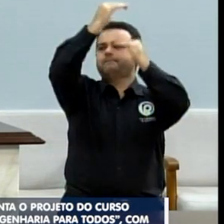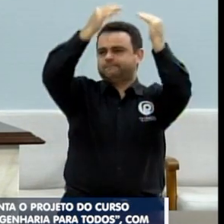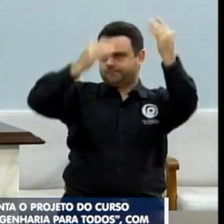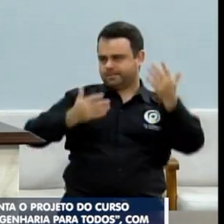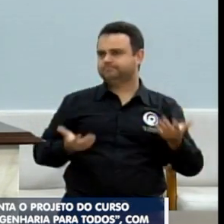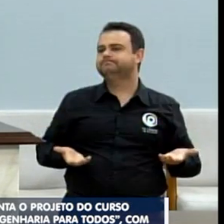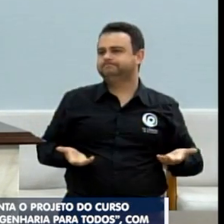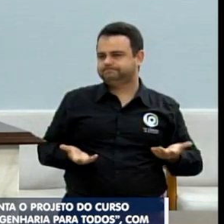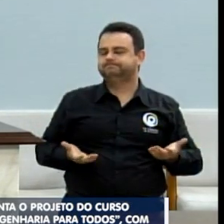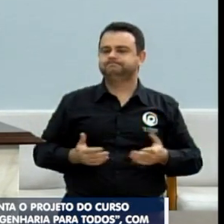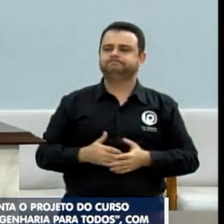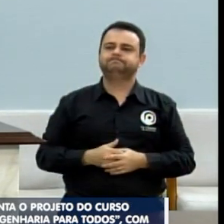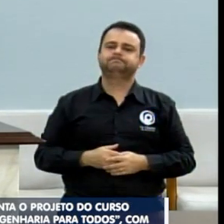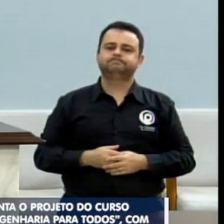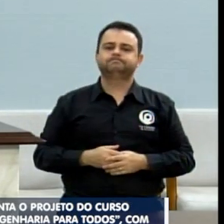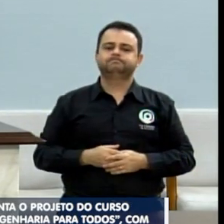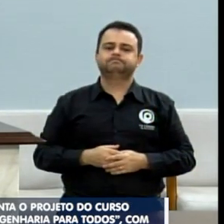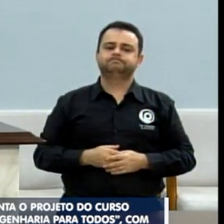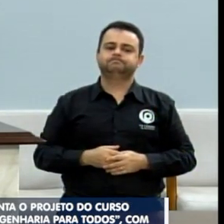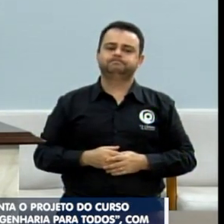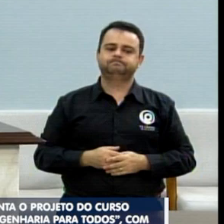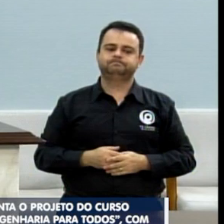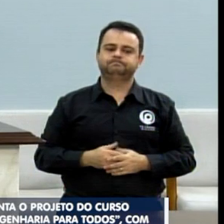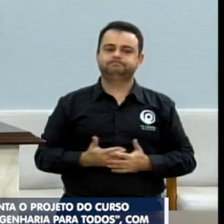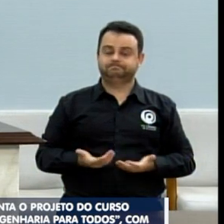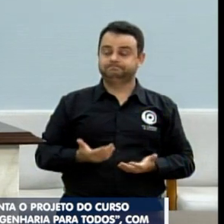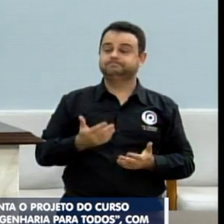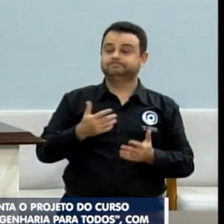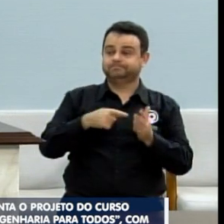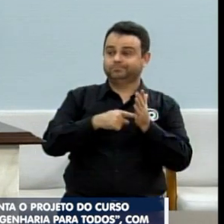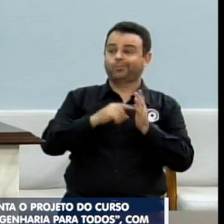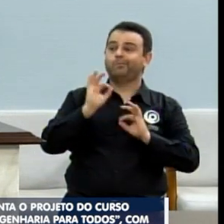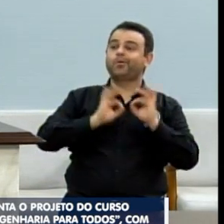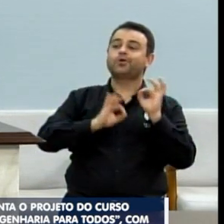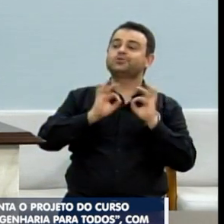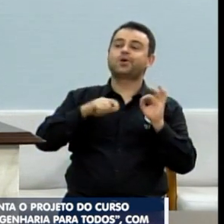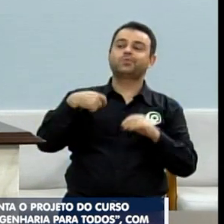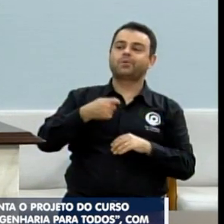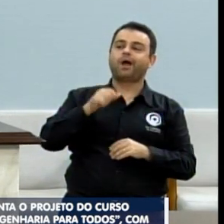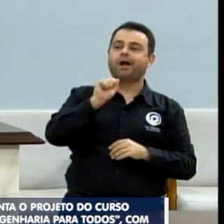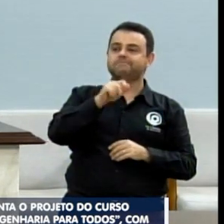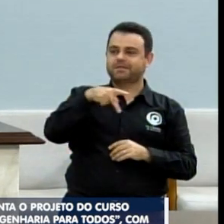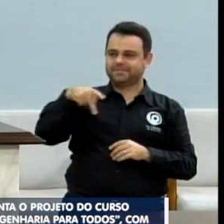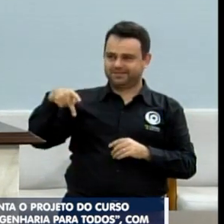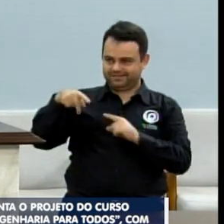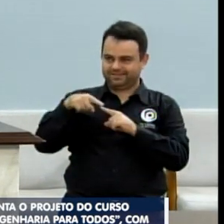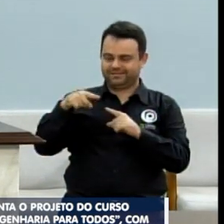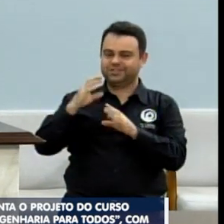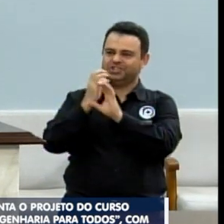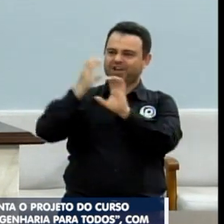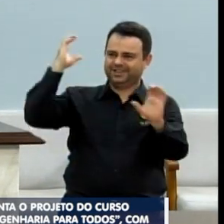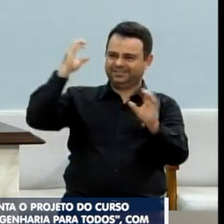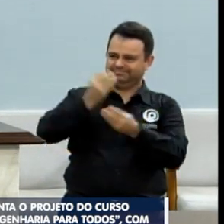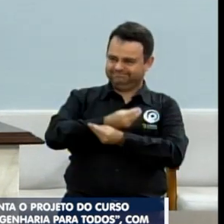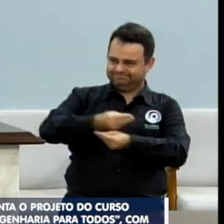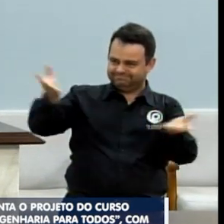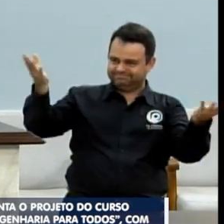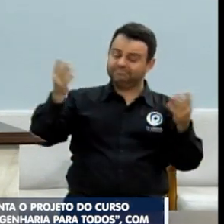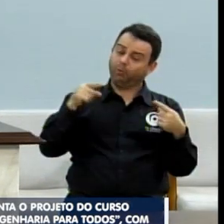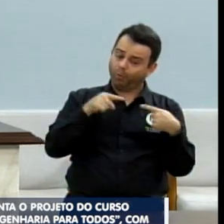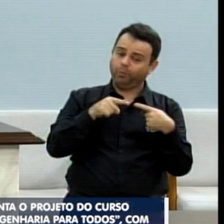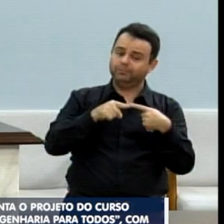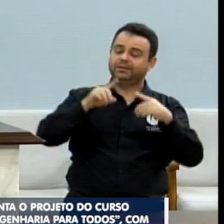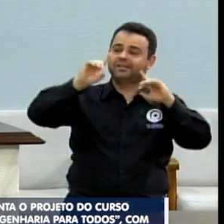o desenvolvimento humano. Então, o projeto Engenharia para Todos surge como uma resposta a esse desafio da inclusão dessas pessoas